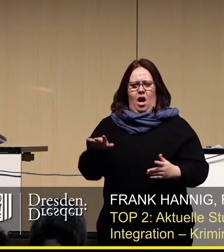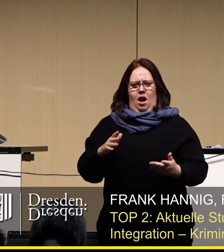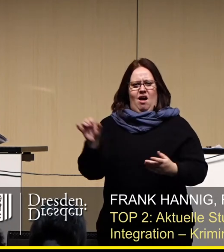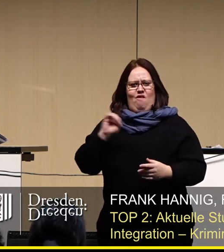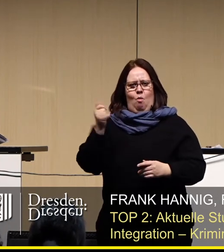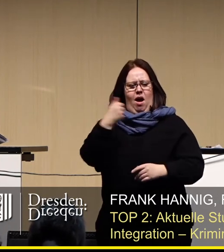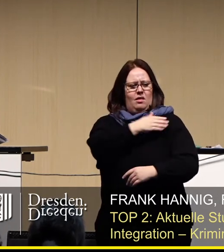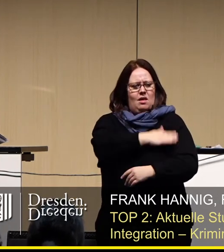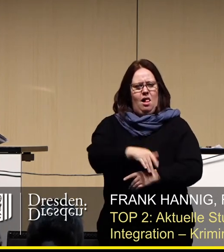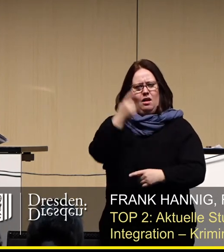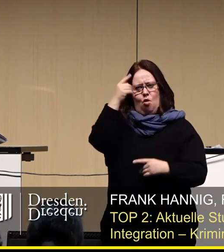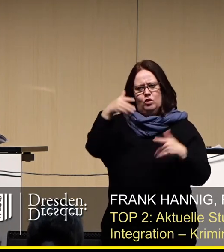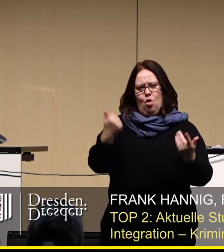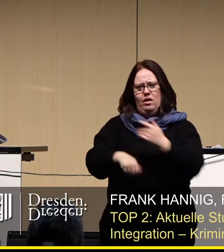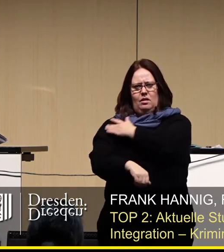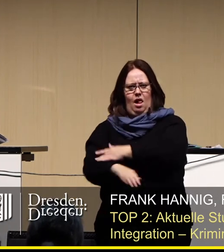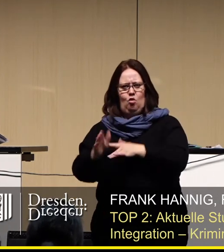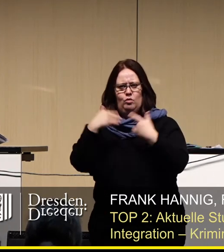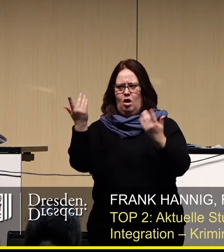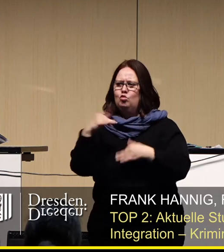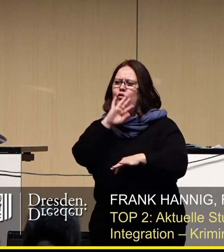glaubt ein Teil der Bevölkerung, wir haben ein Problem mit